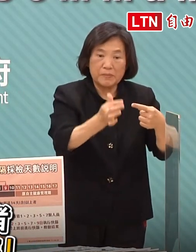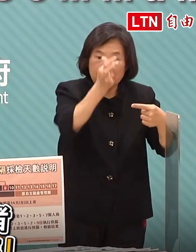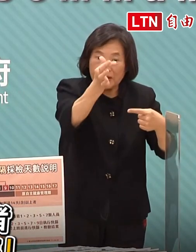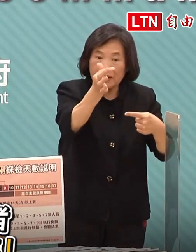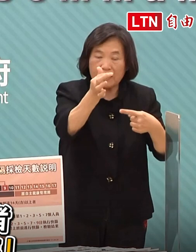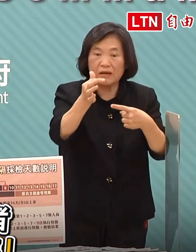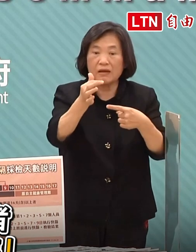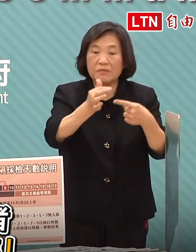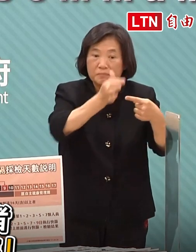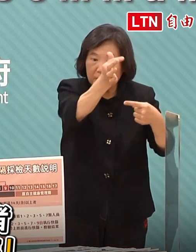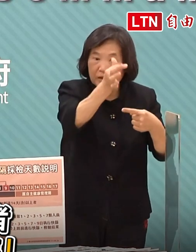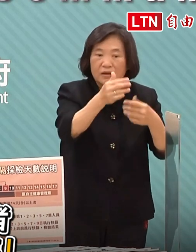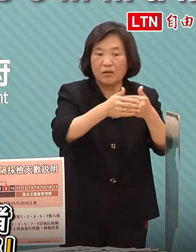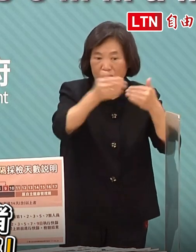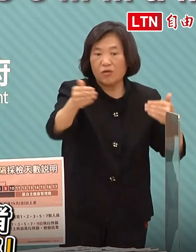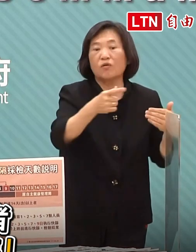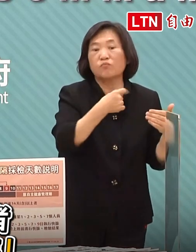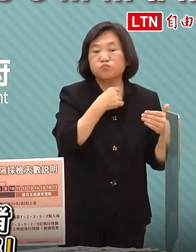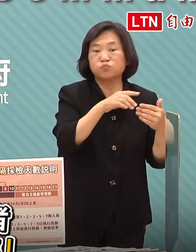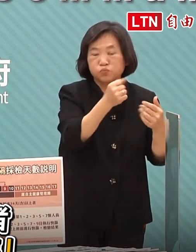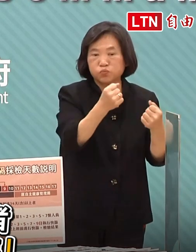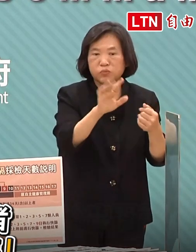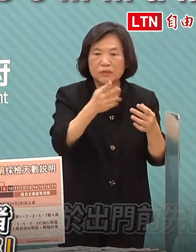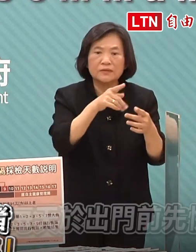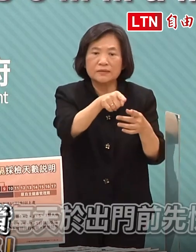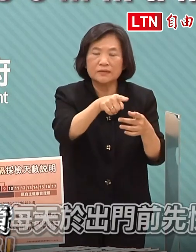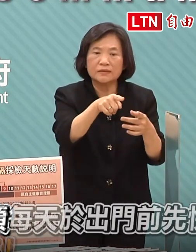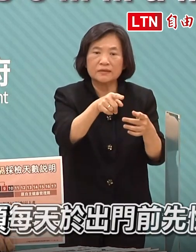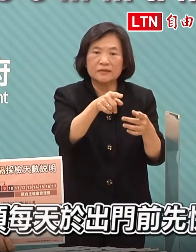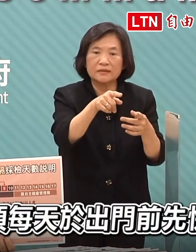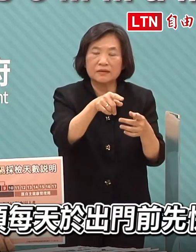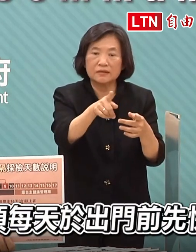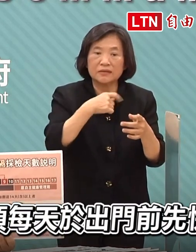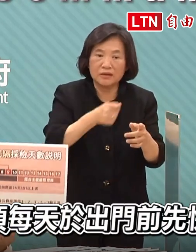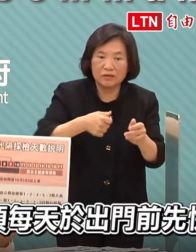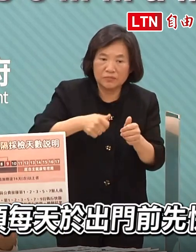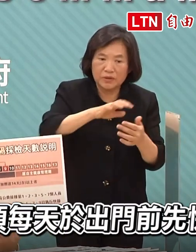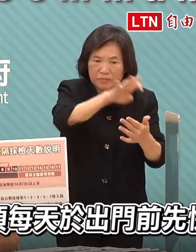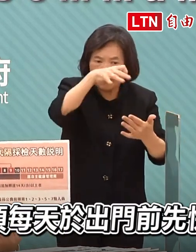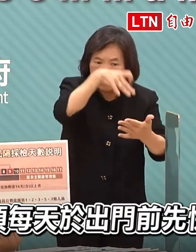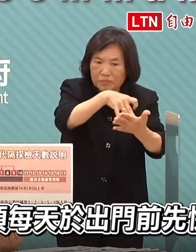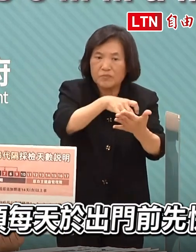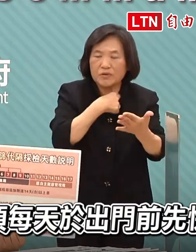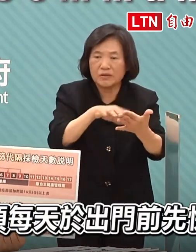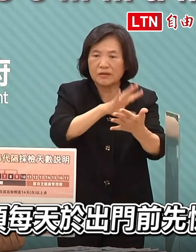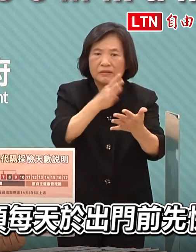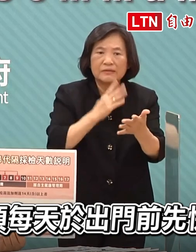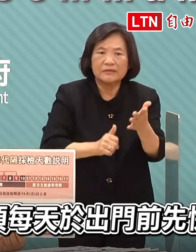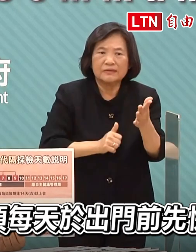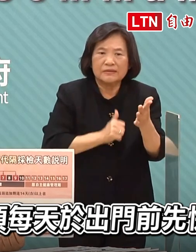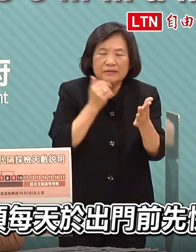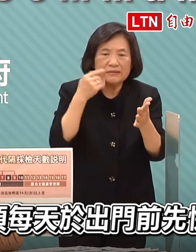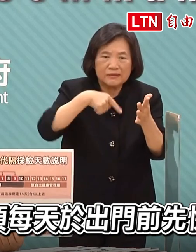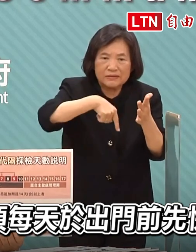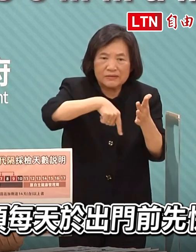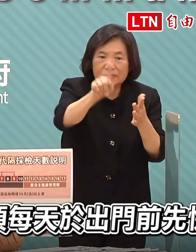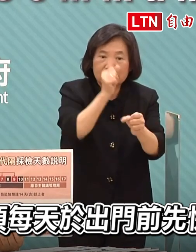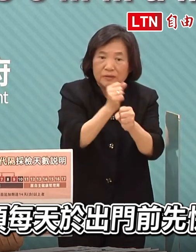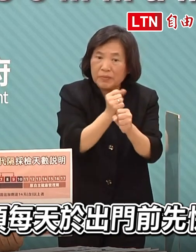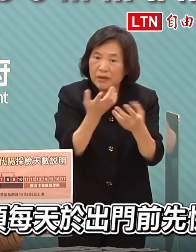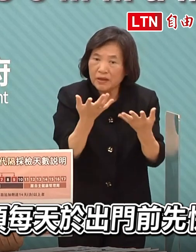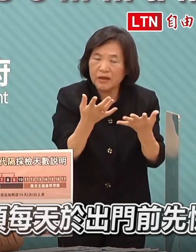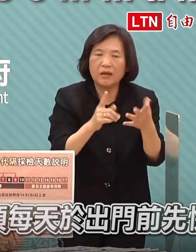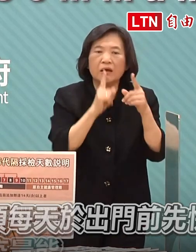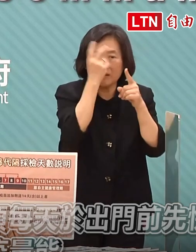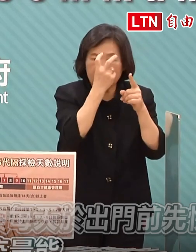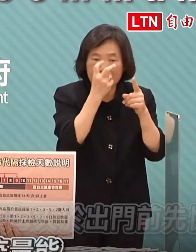隔，要被框列，还是可以继续上班的。但是就用这个快筛代替隔离，就一两个真的